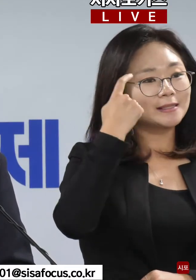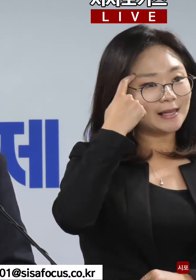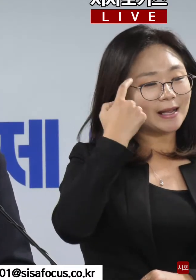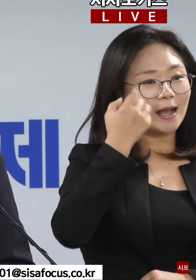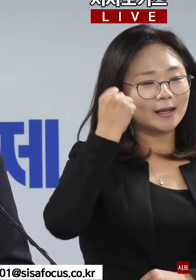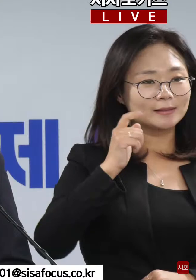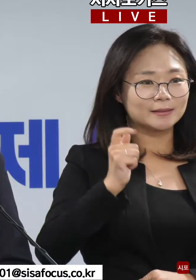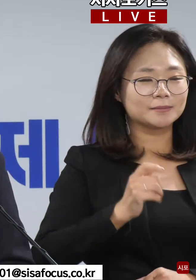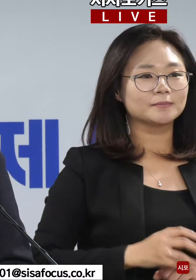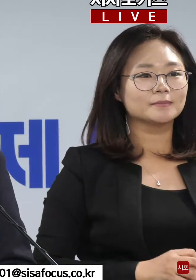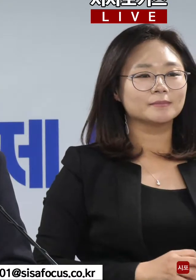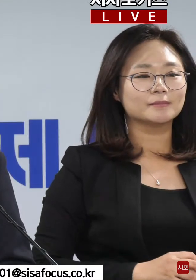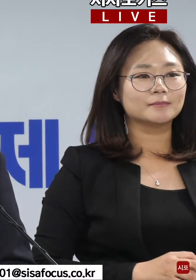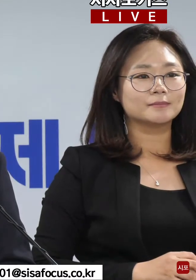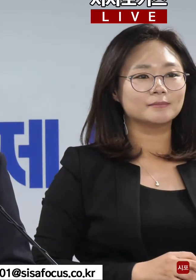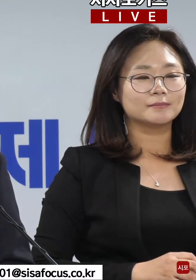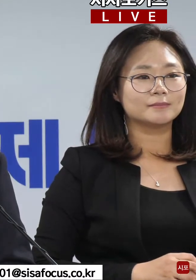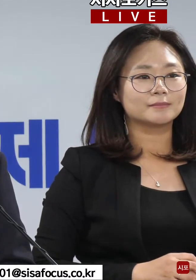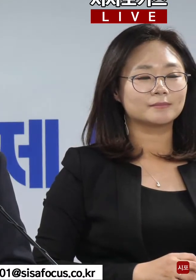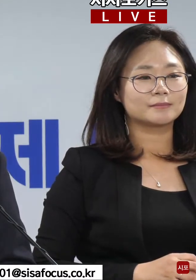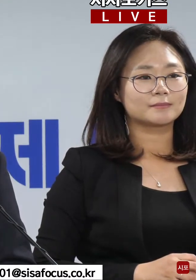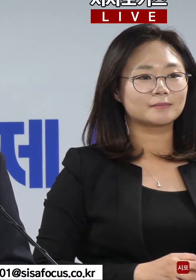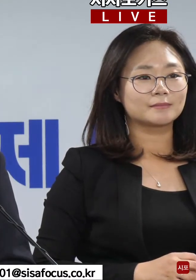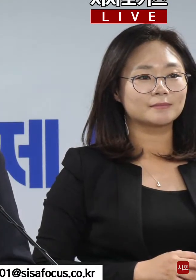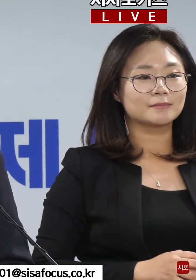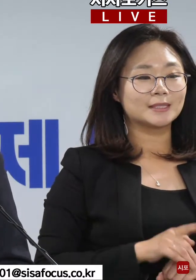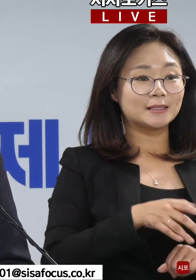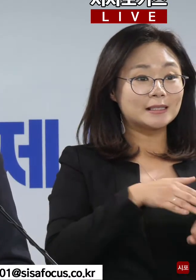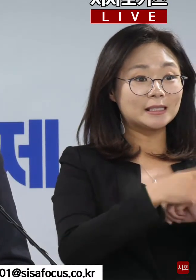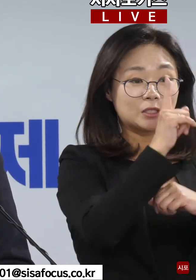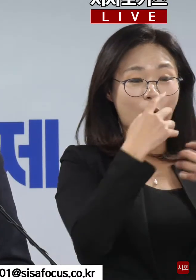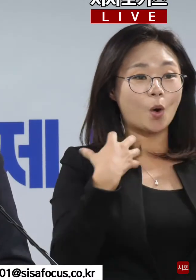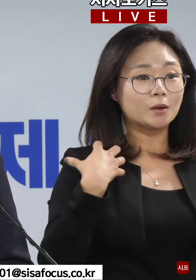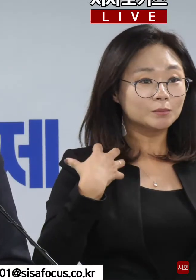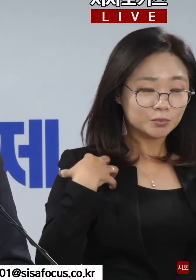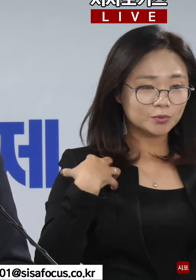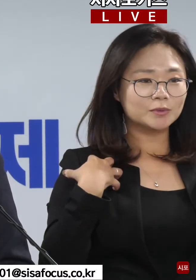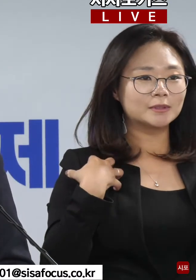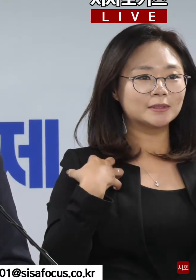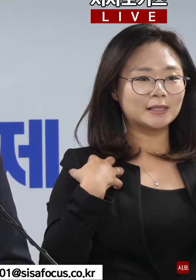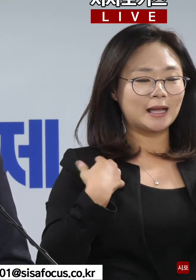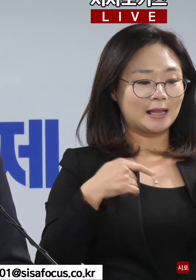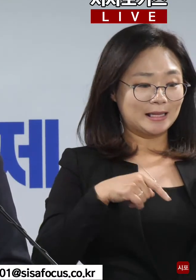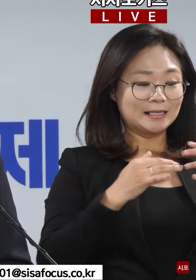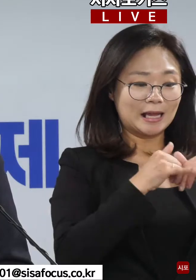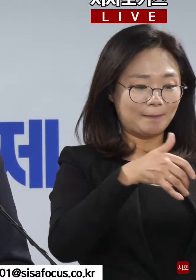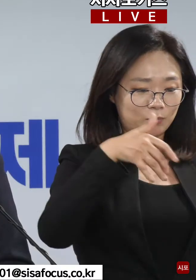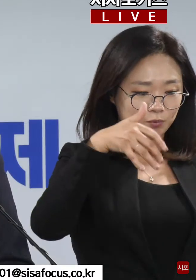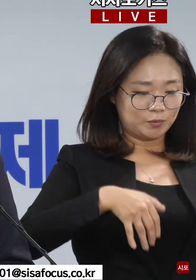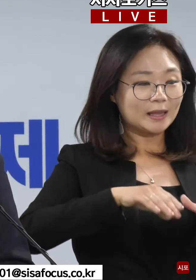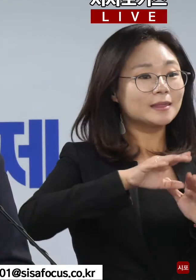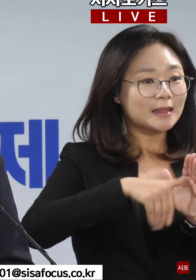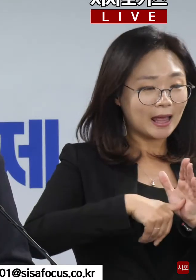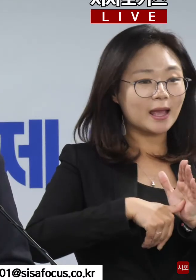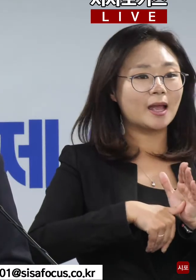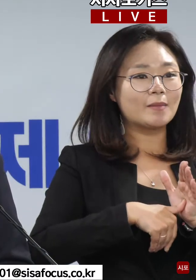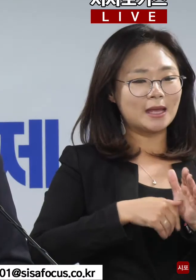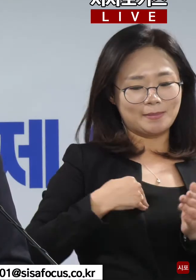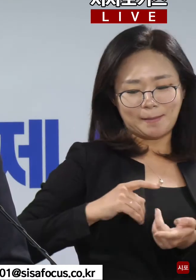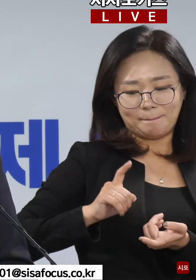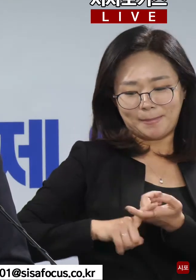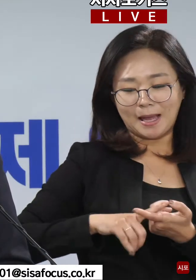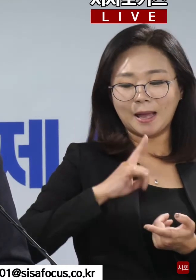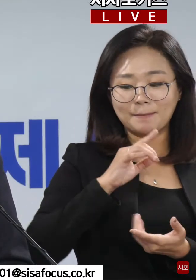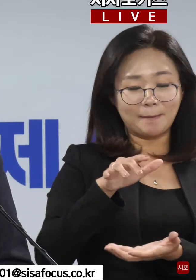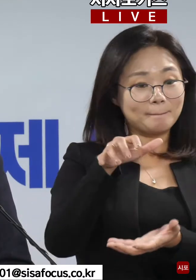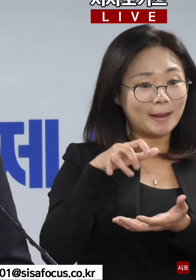말자는 입장입니다. 그래서 그런 정부는 특히 이제 내각 구성에 있어서 우리 쪽, 우리